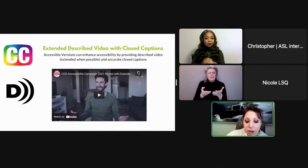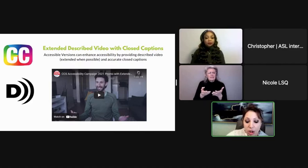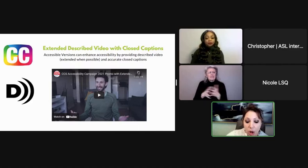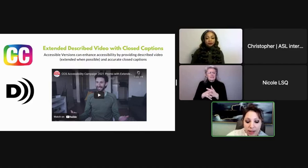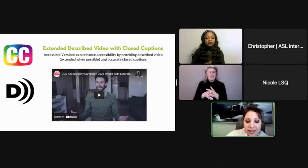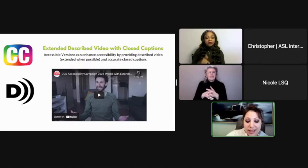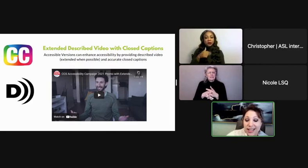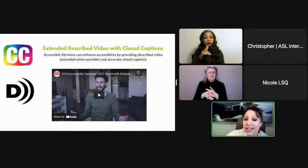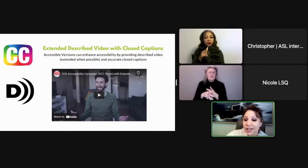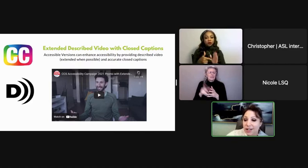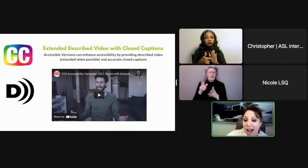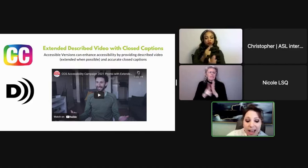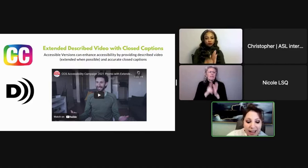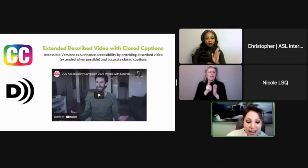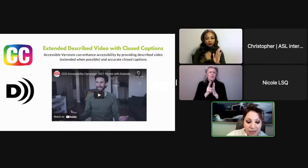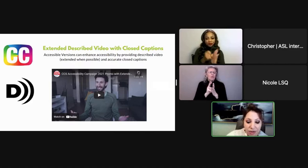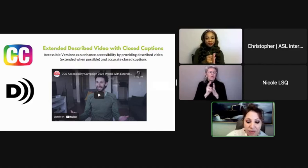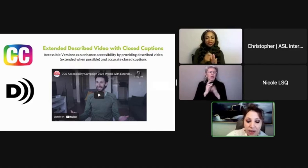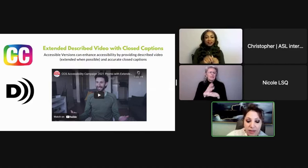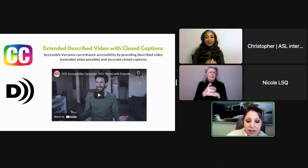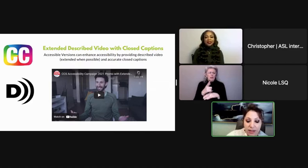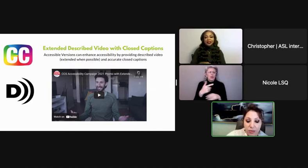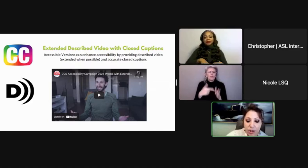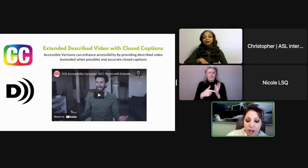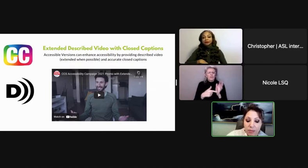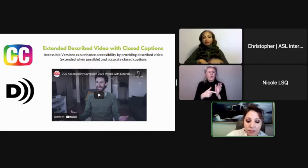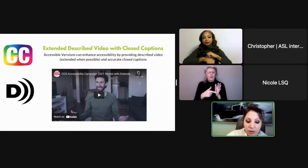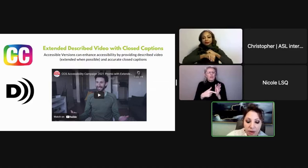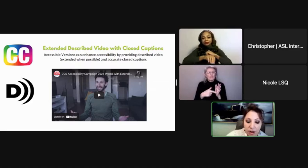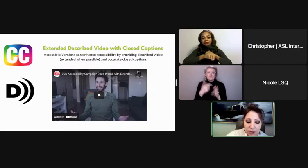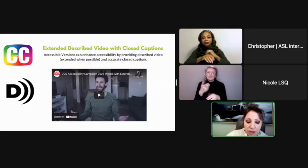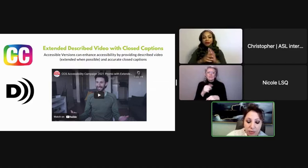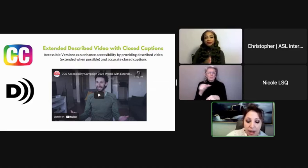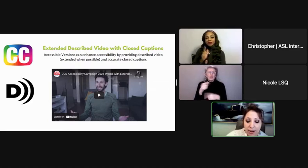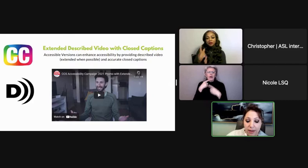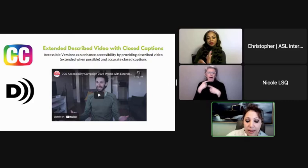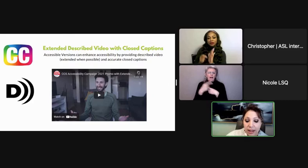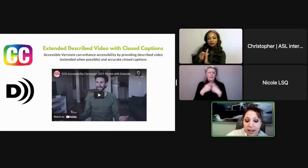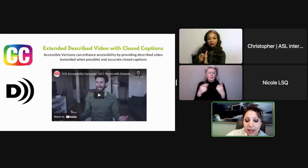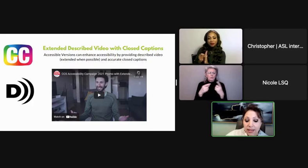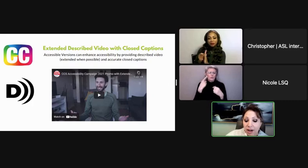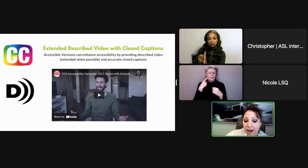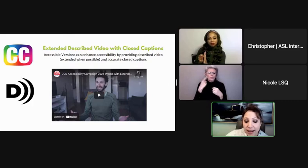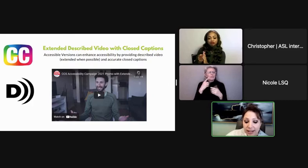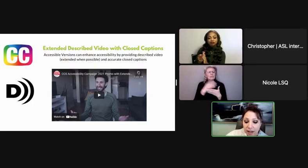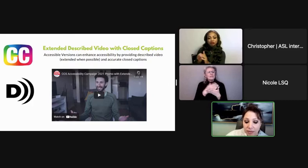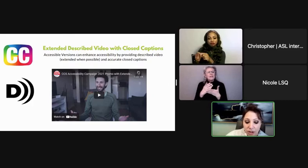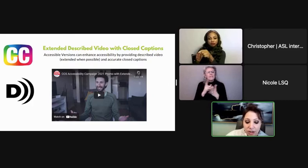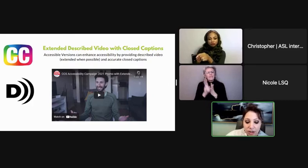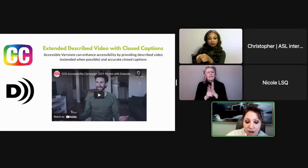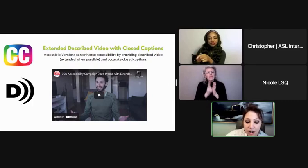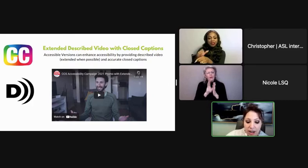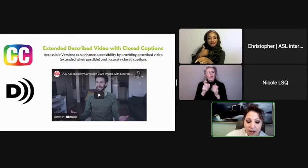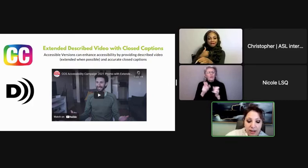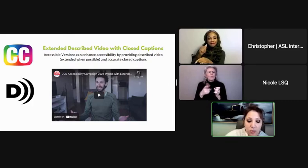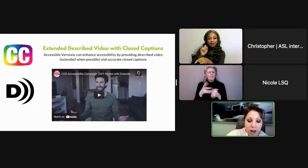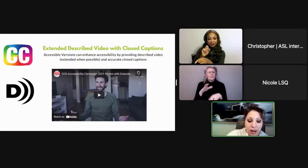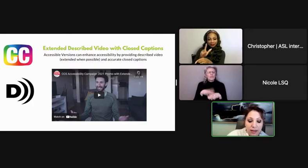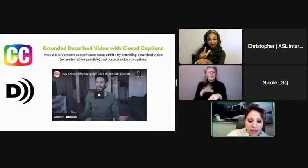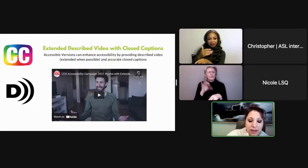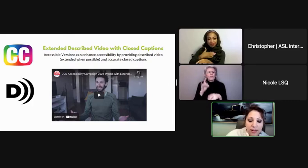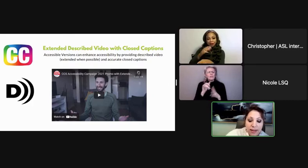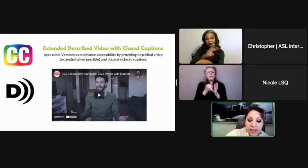de vidéos accessibles. Donc, ce que je vais vous montrer, c'est tout simplement une annonce pour la série de vidéos que vous produirez sur notre chaîne YouTube.